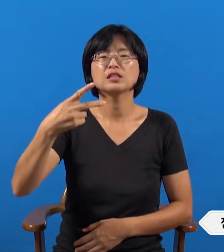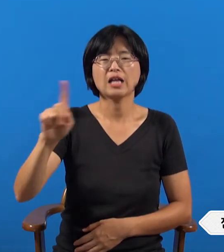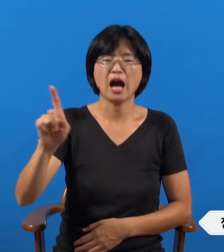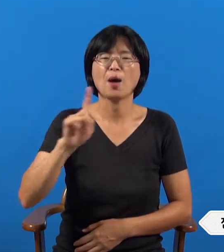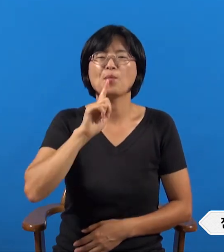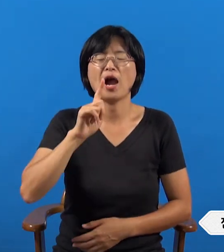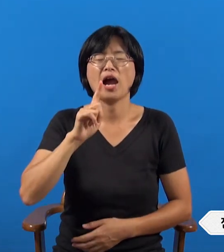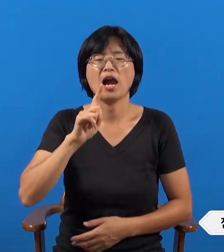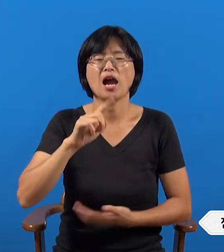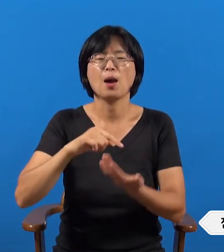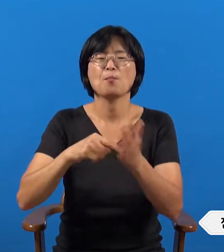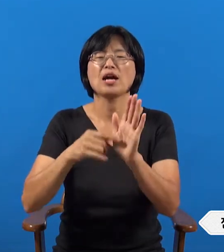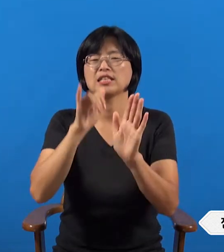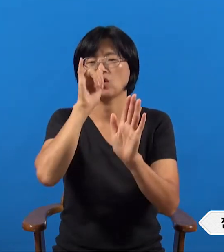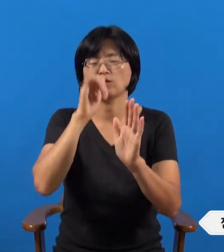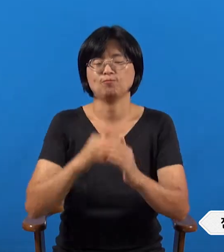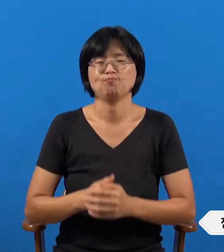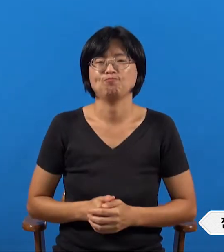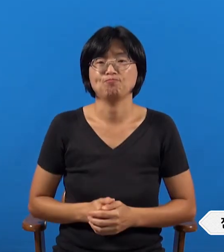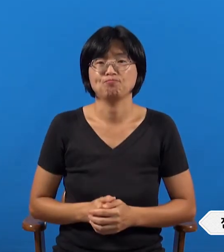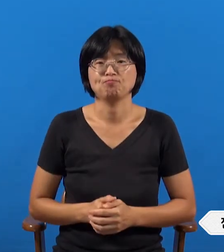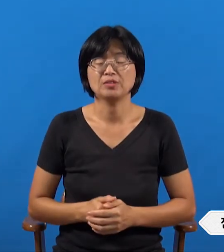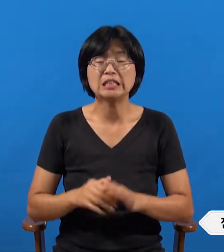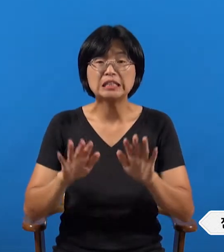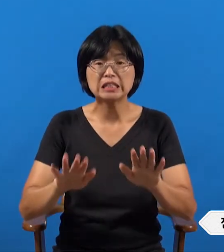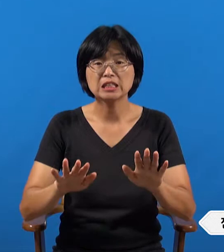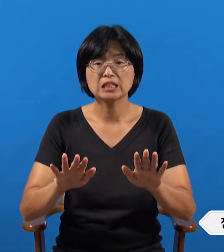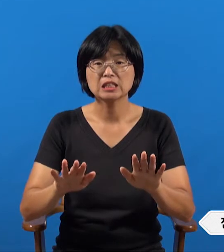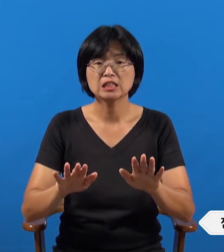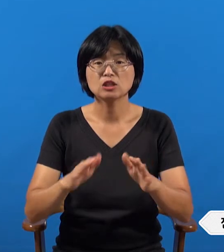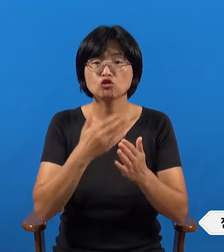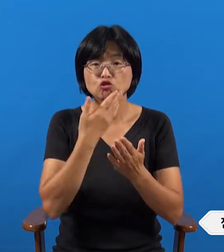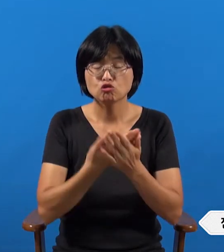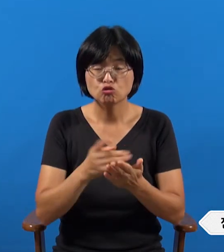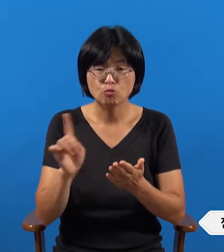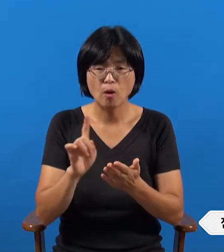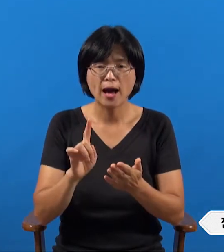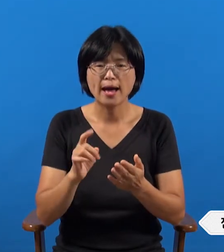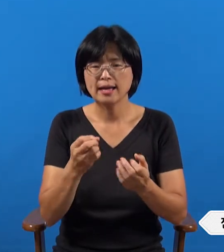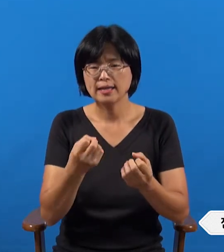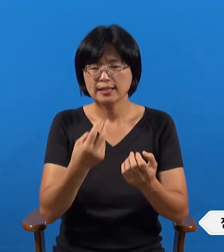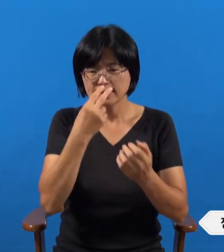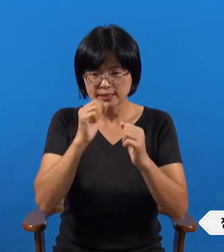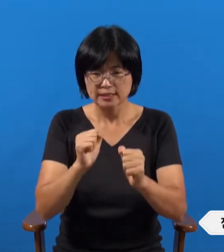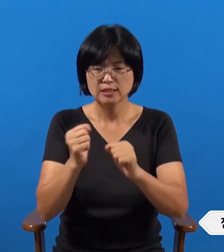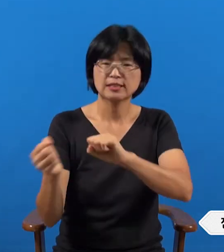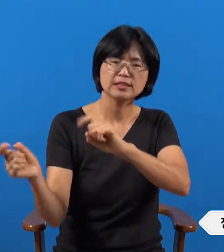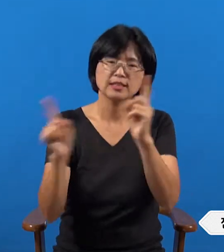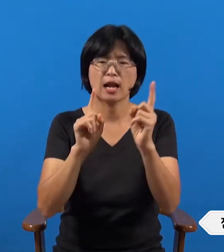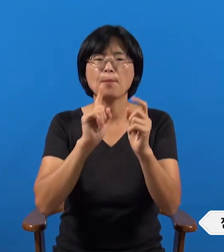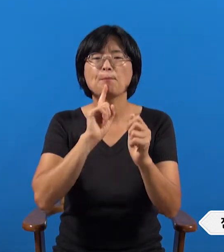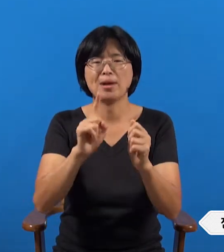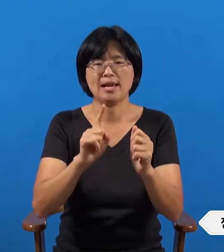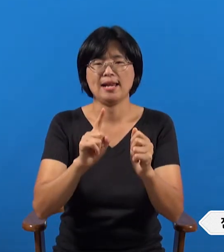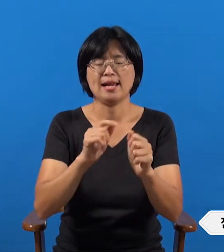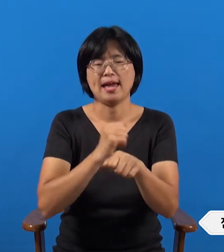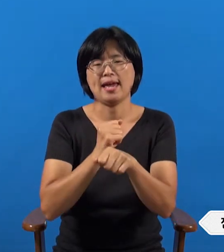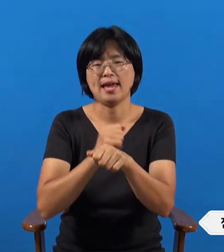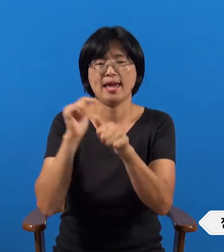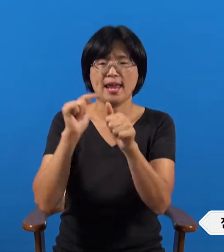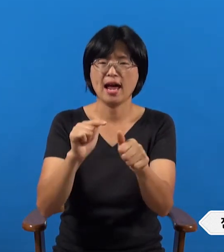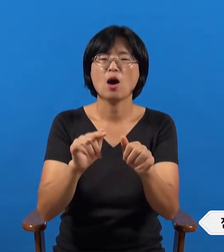성경은 우리에게 말씀합니다. 죽이는 말이 아니라 살리는 말을 하라. 살리는 말은